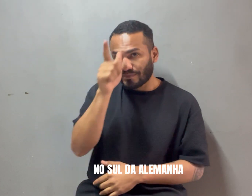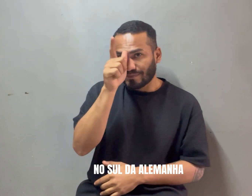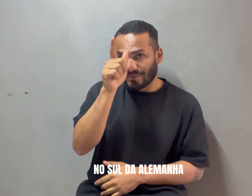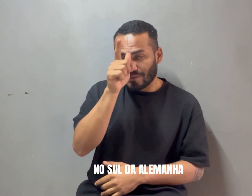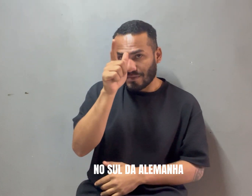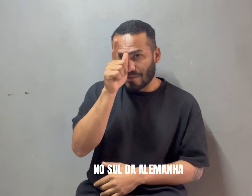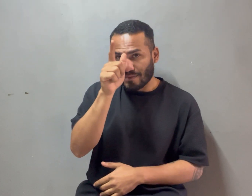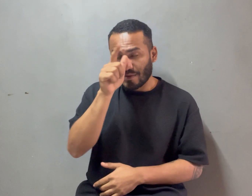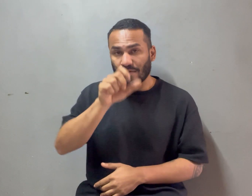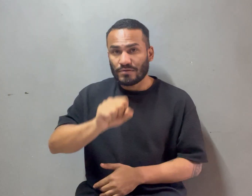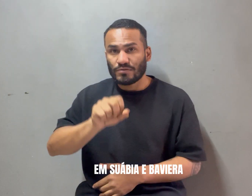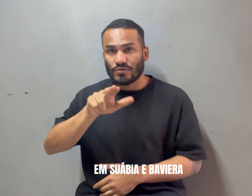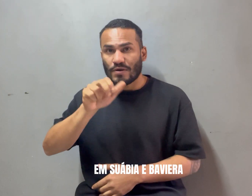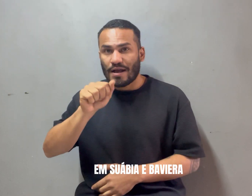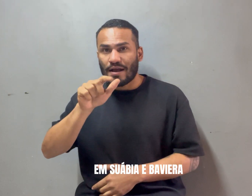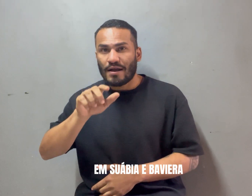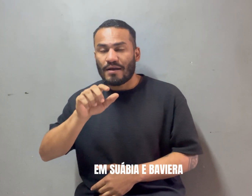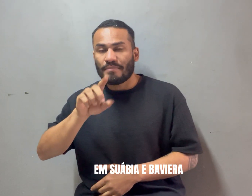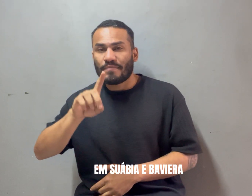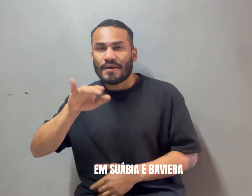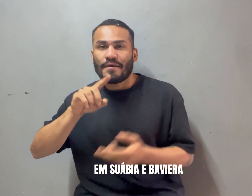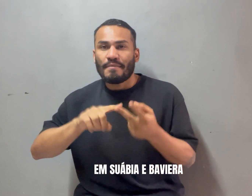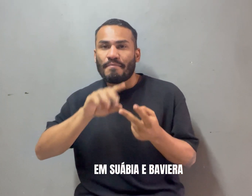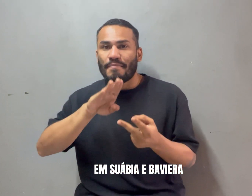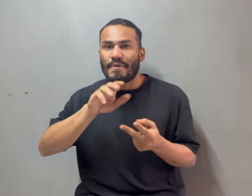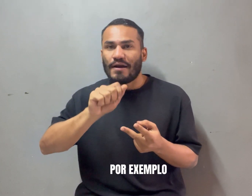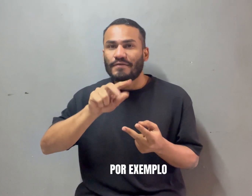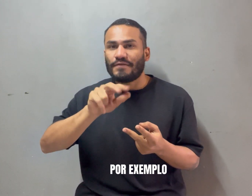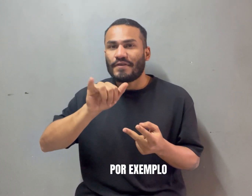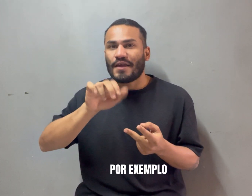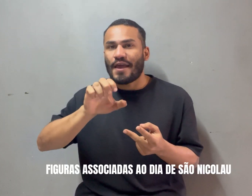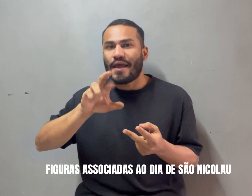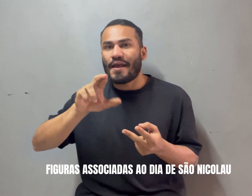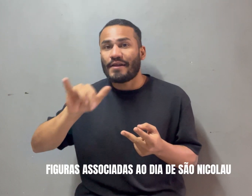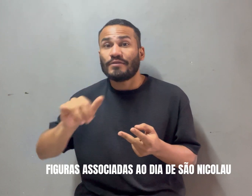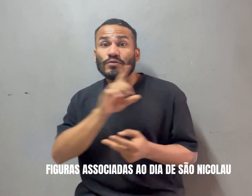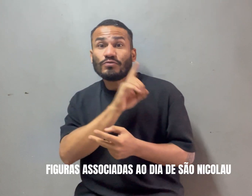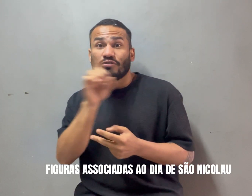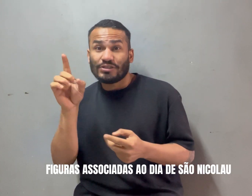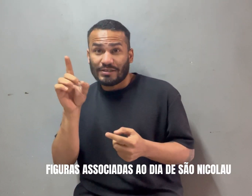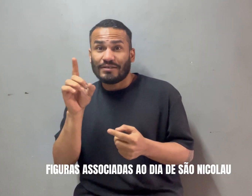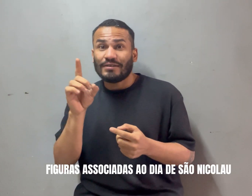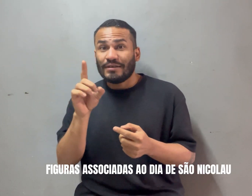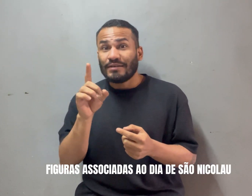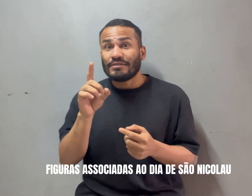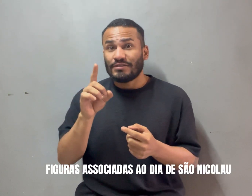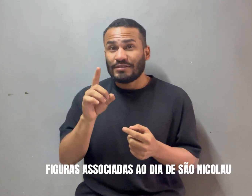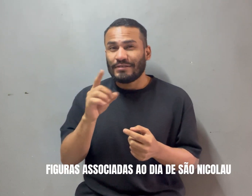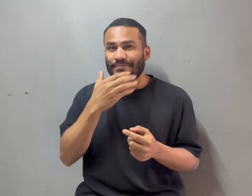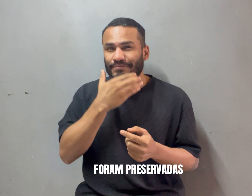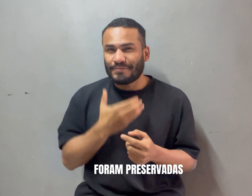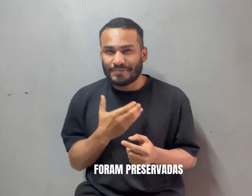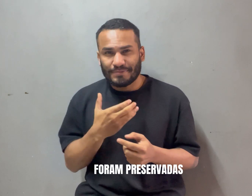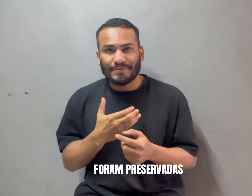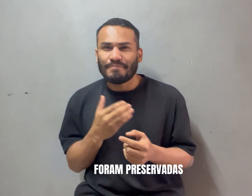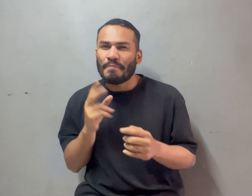da Alemanha, em Suábia e Baviera, por exemplo, figuras associadas ao dia de São Nicolau foram preservadas e